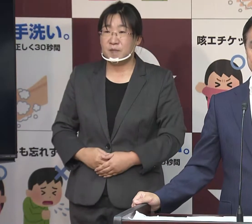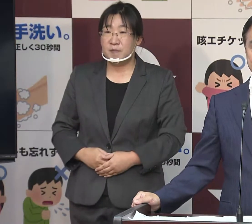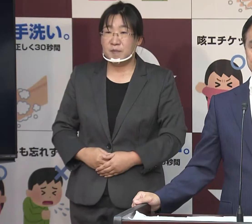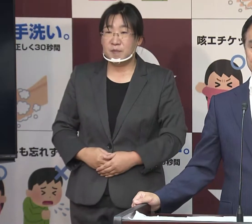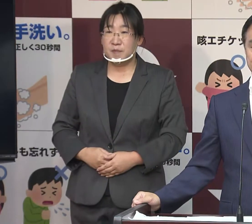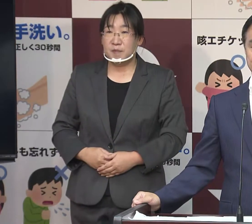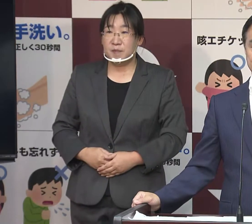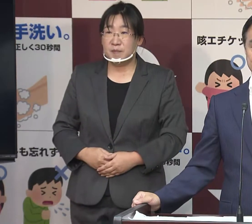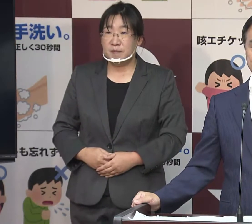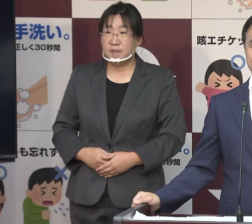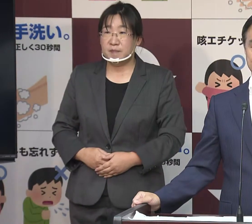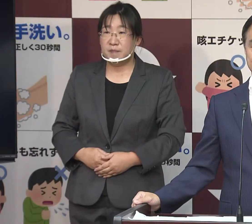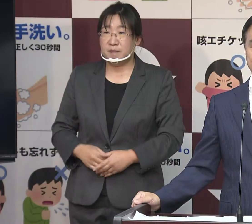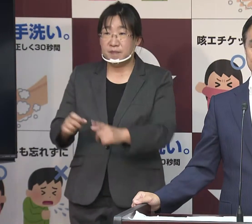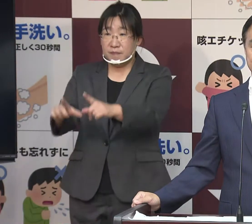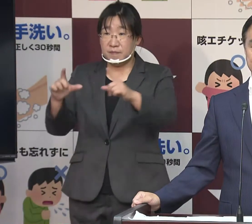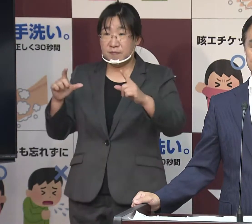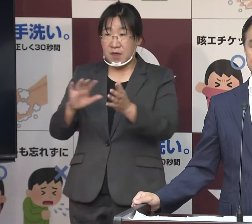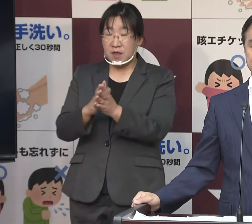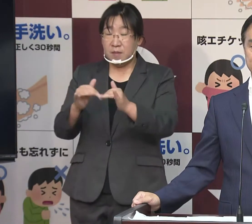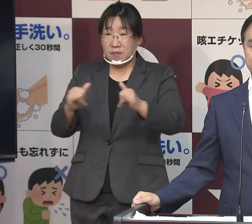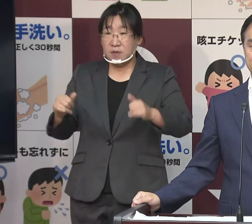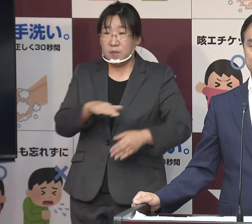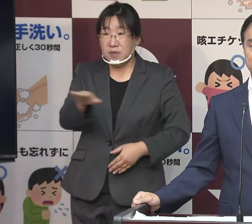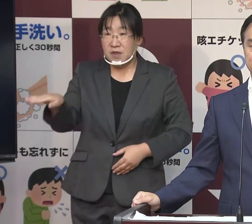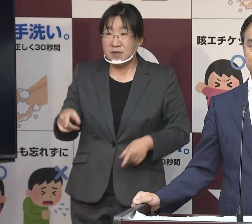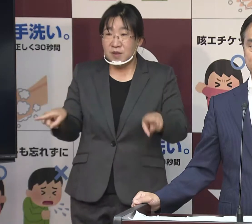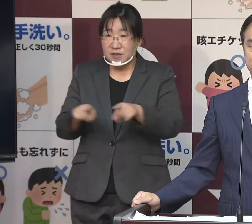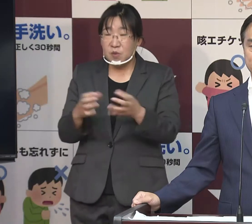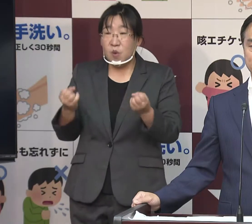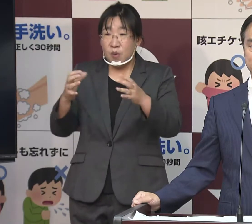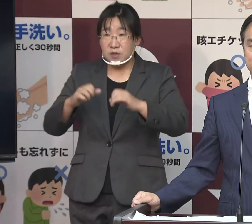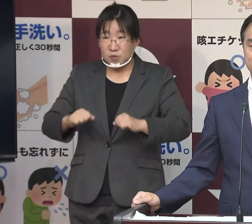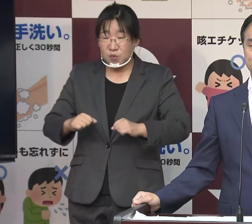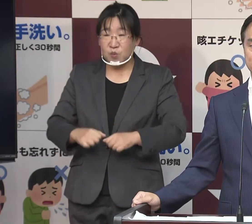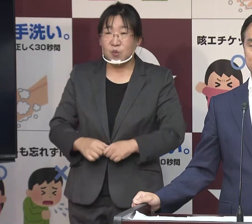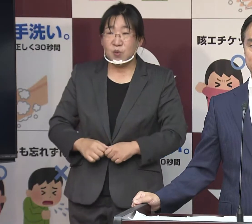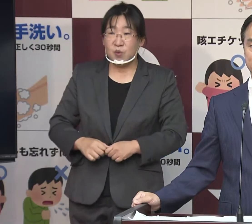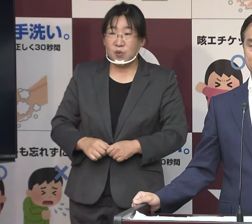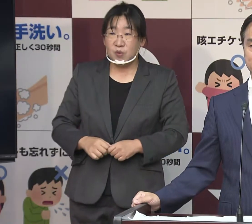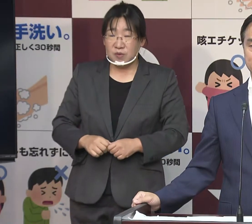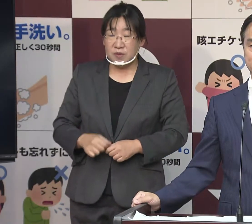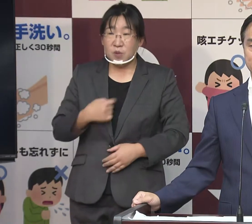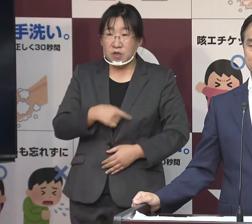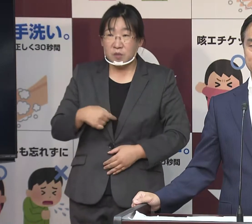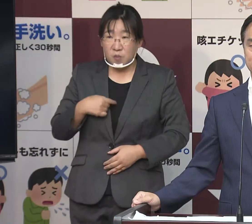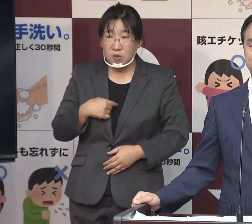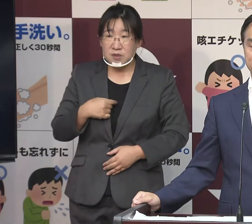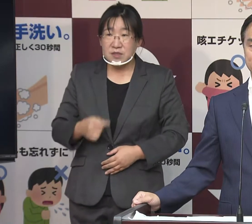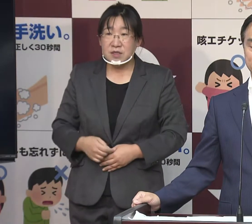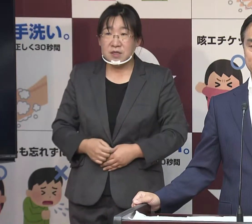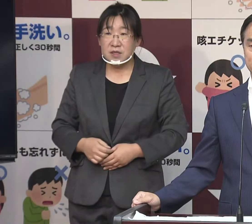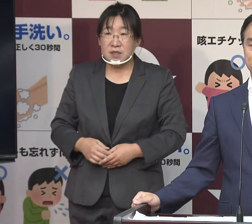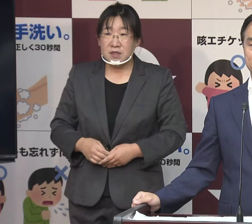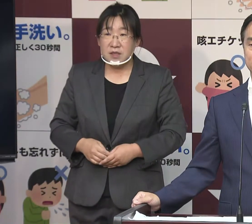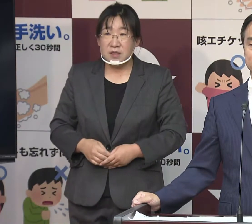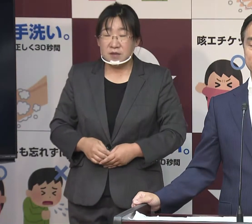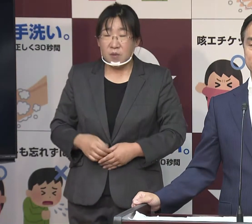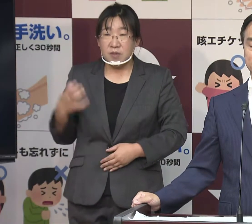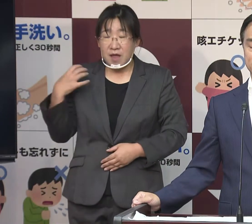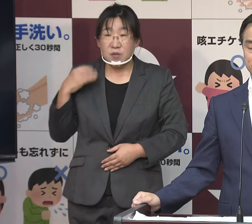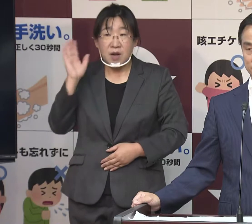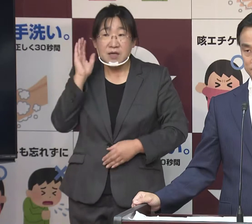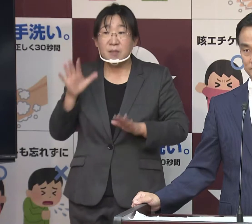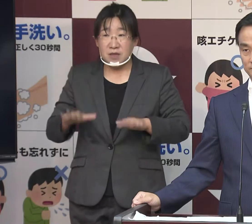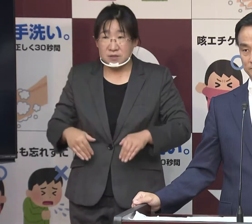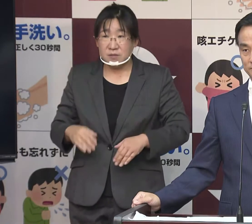。県民の皆様と一緒にお祝いをするというそういう趣旨といったの担当からは伺っているんですけど、ま